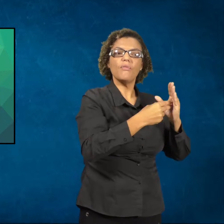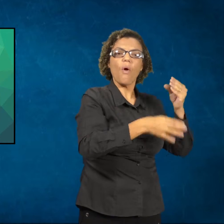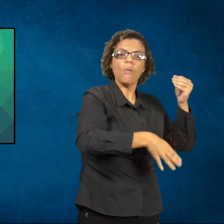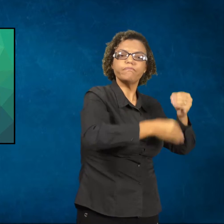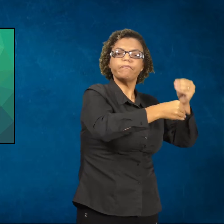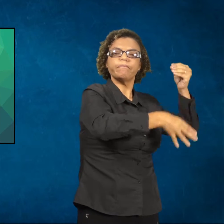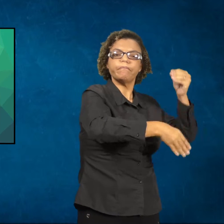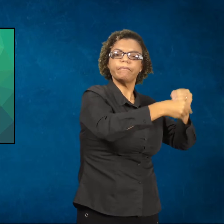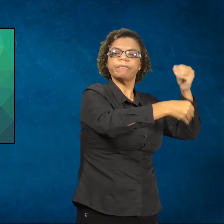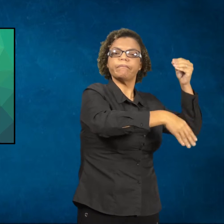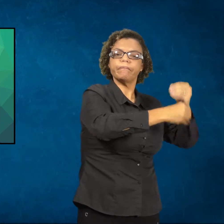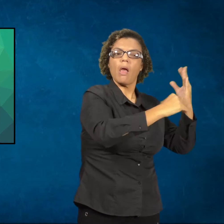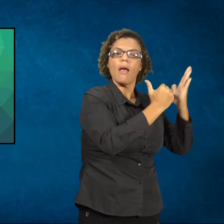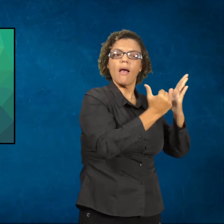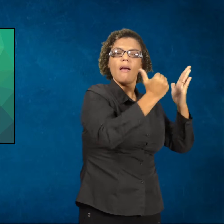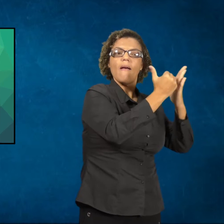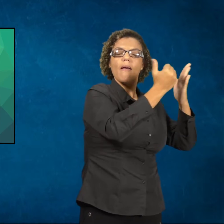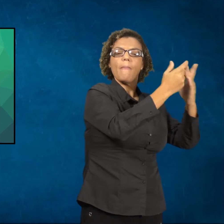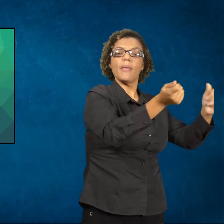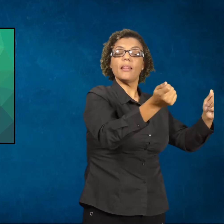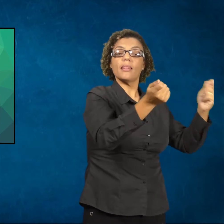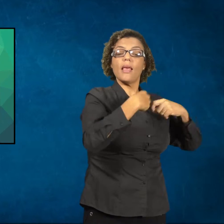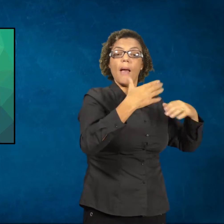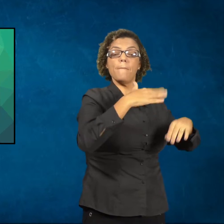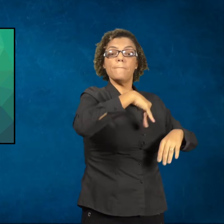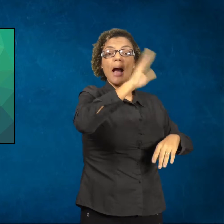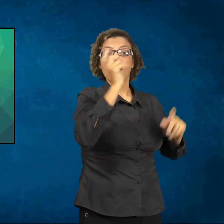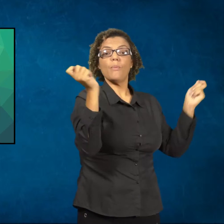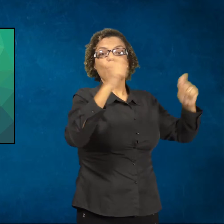mais possibilidades de ação sobre o meio.